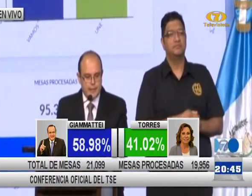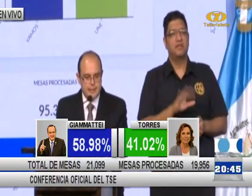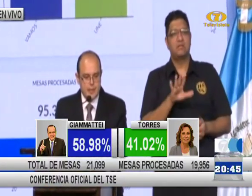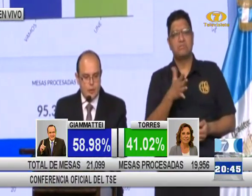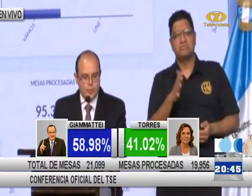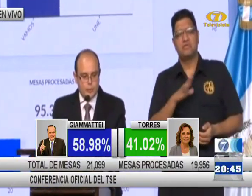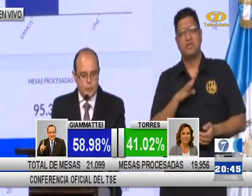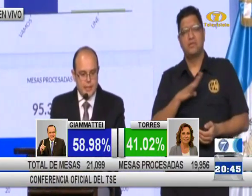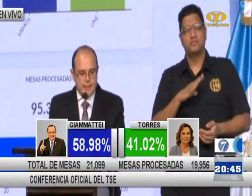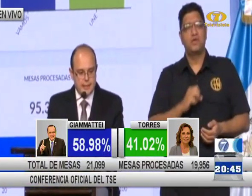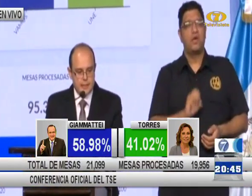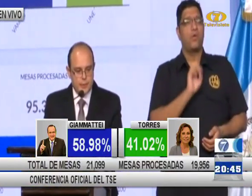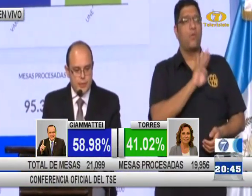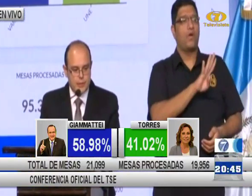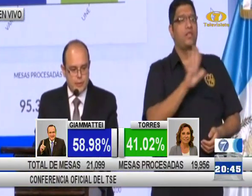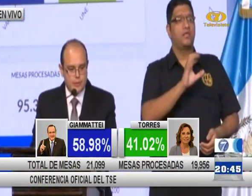al